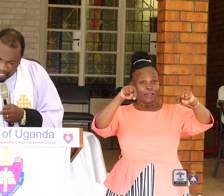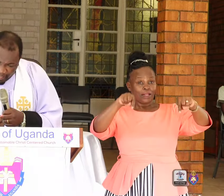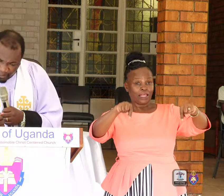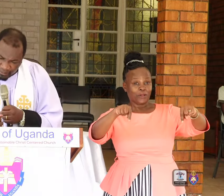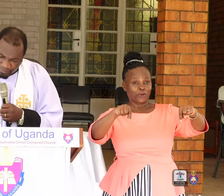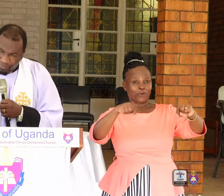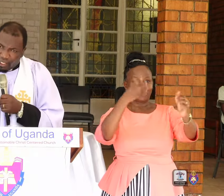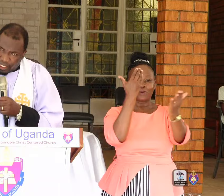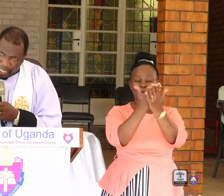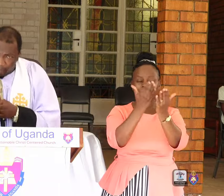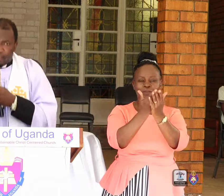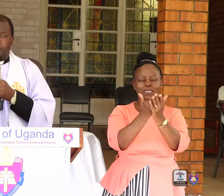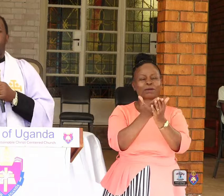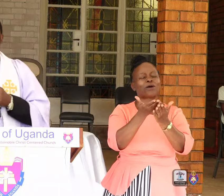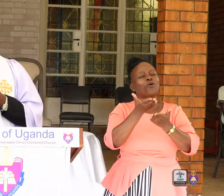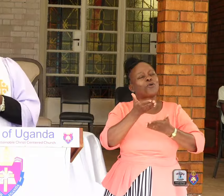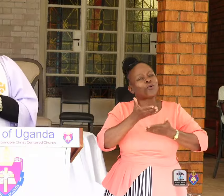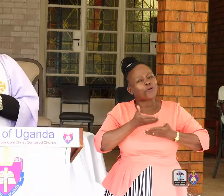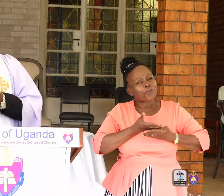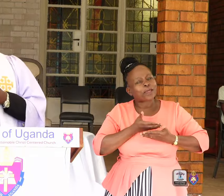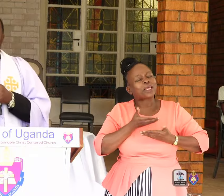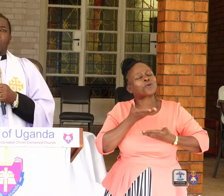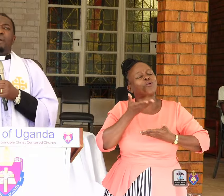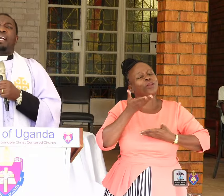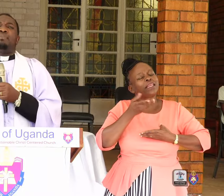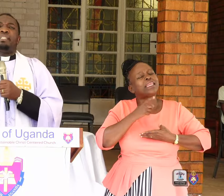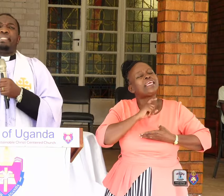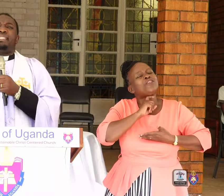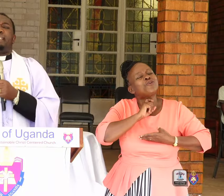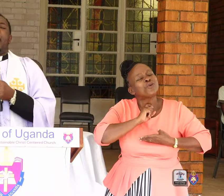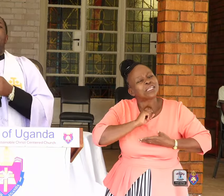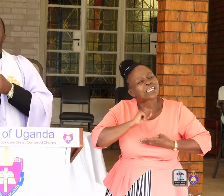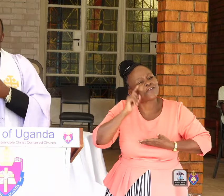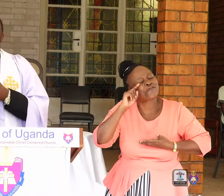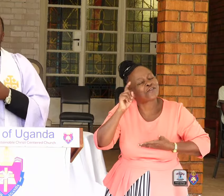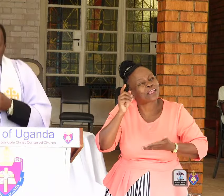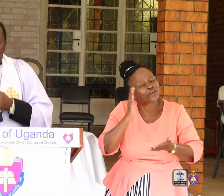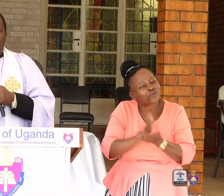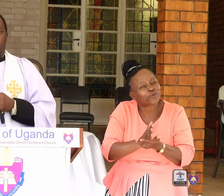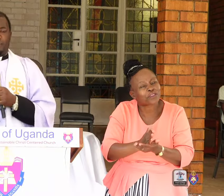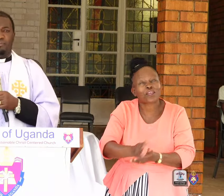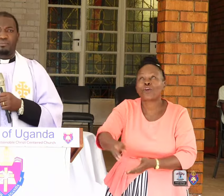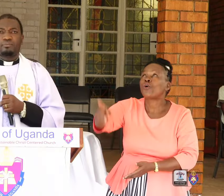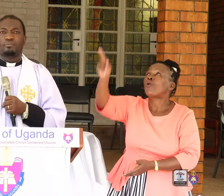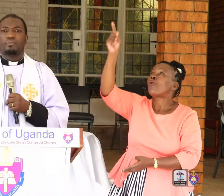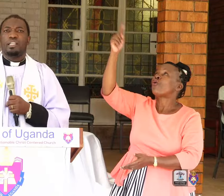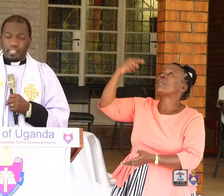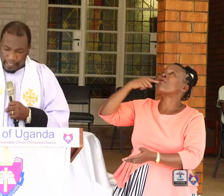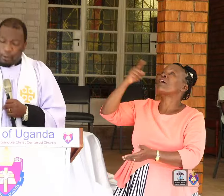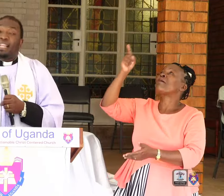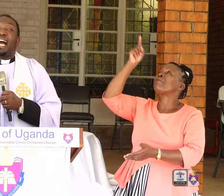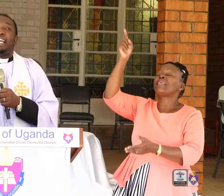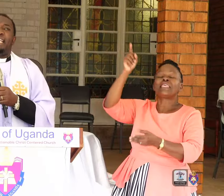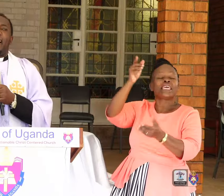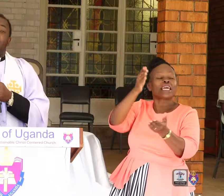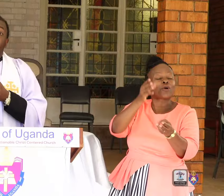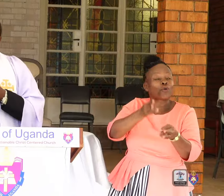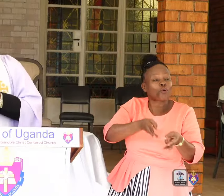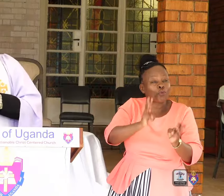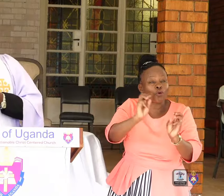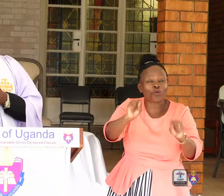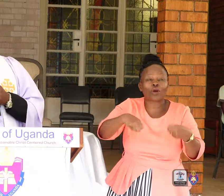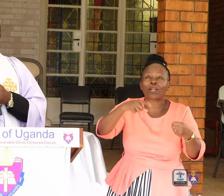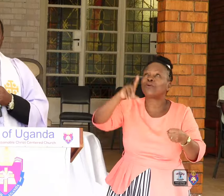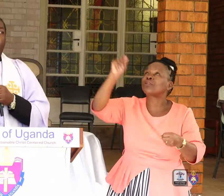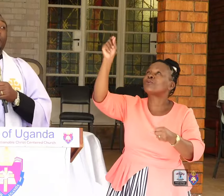n'ennyonta yaki ey'amazima. Oli bagamba nti nze kubo tewali agenda eri